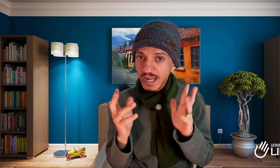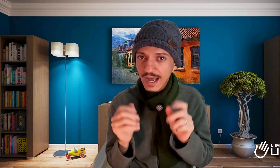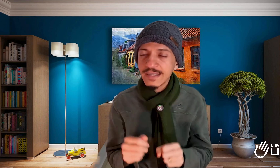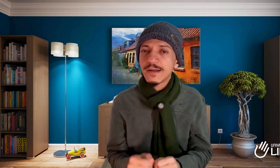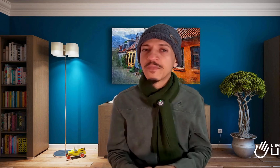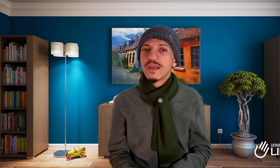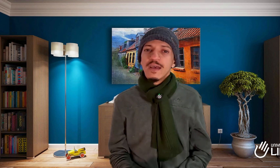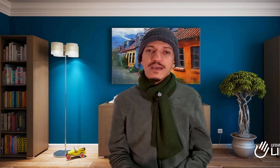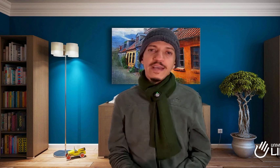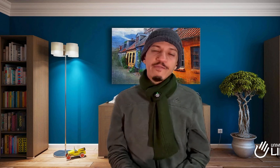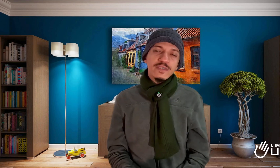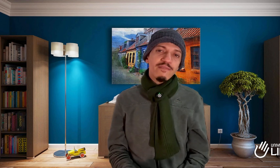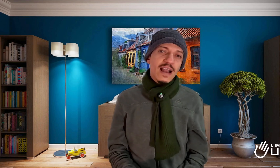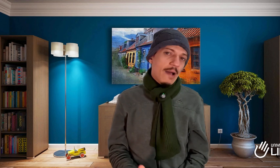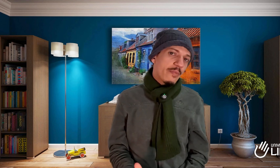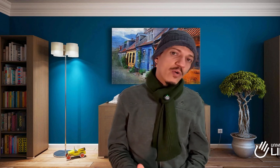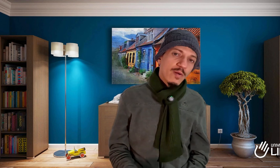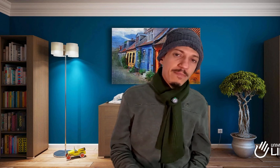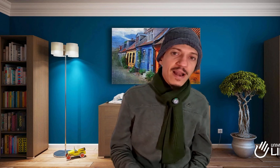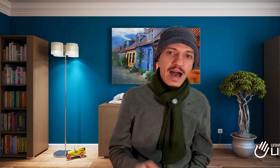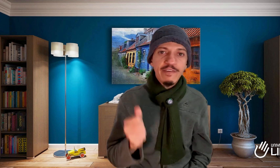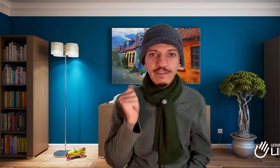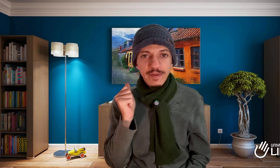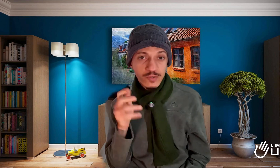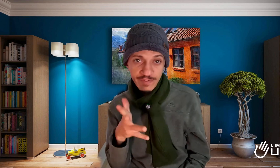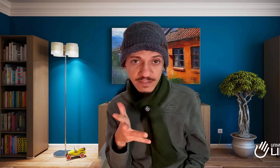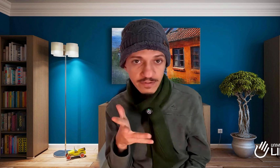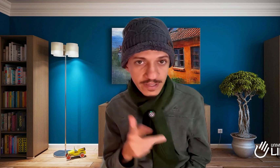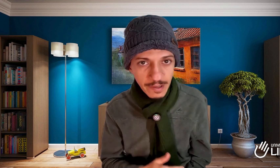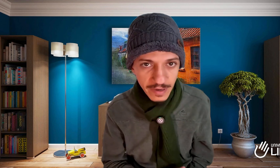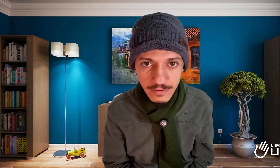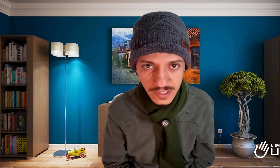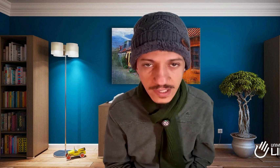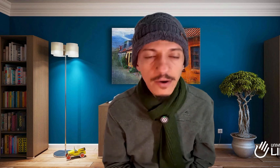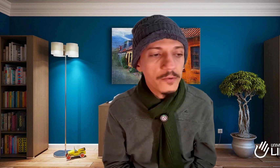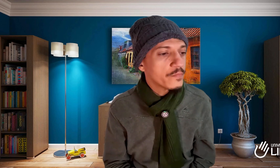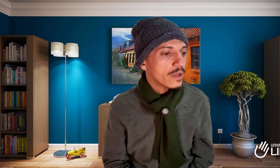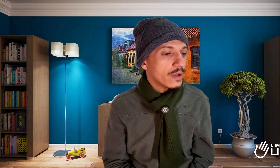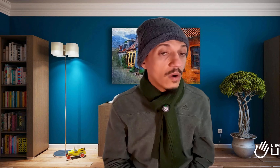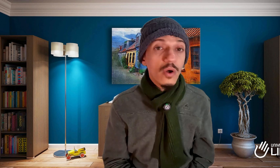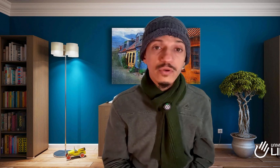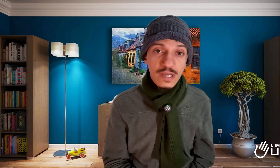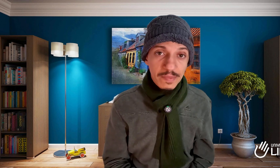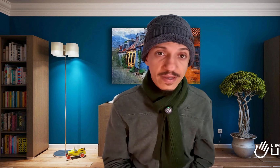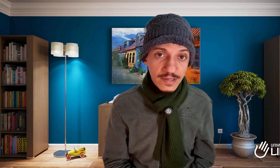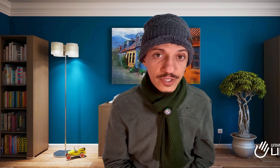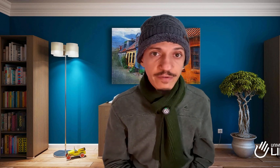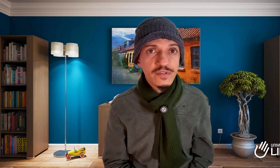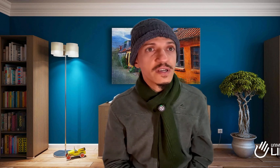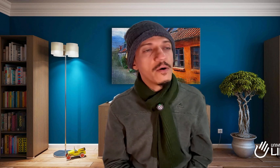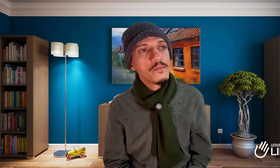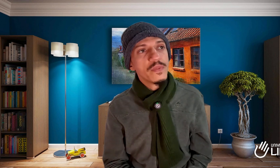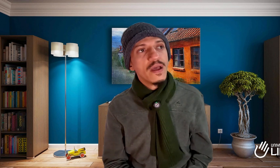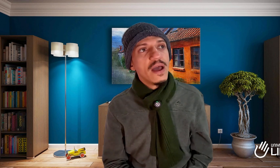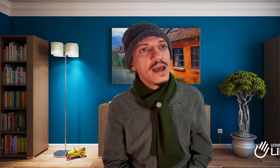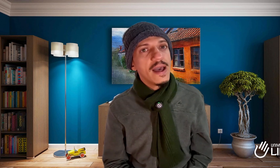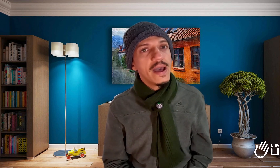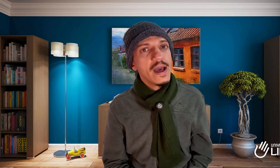sinais, e aí você vai lá, procura uma palavra e vê a pessoa fazendo um determinado sinal. Outros aplicativos são...